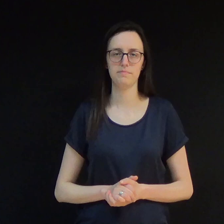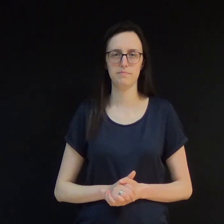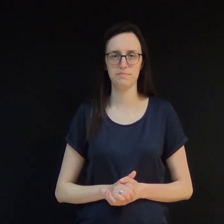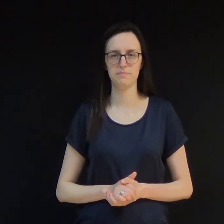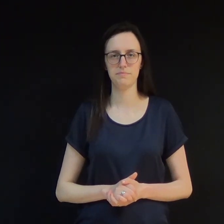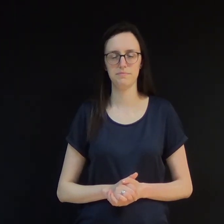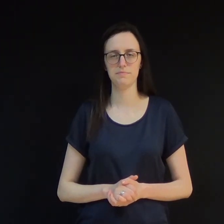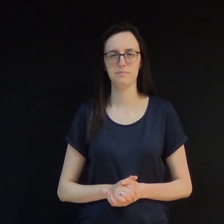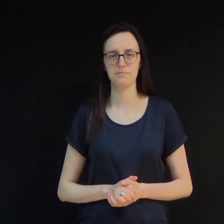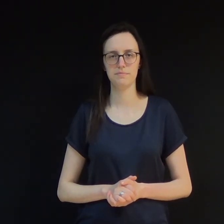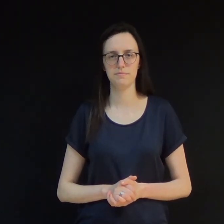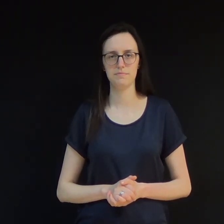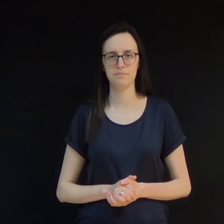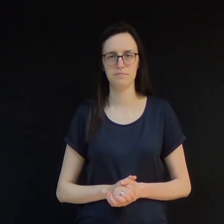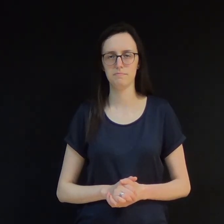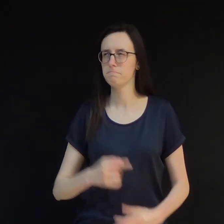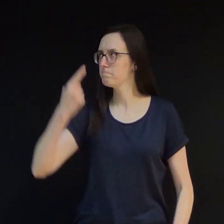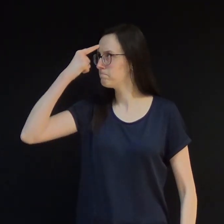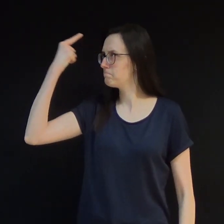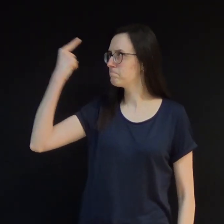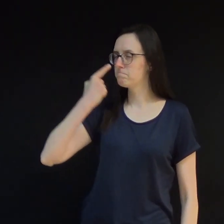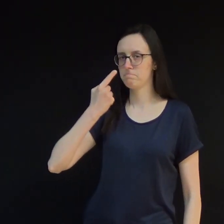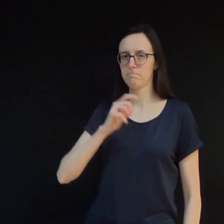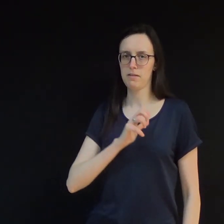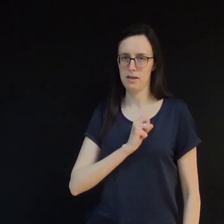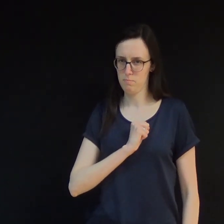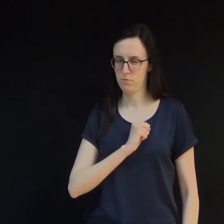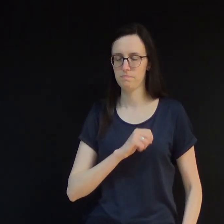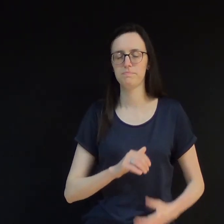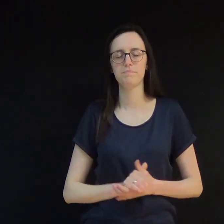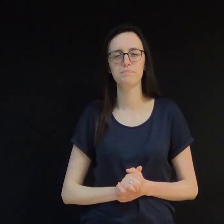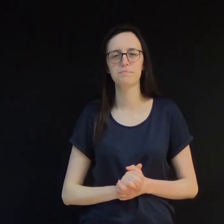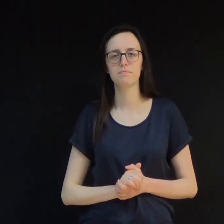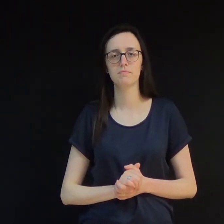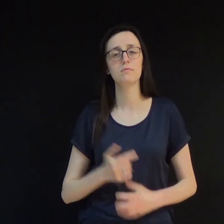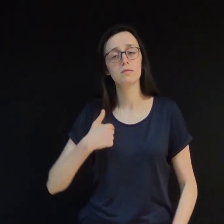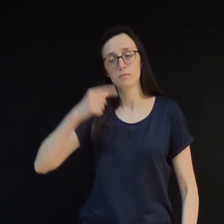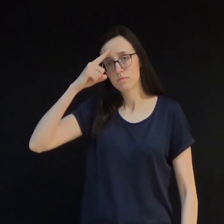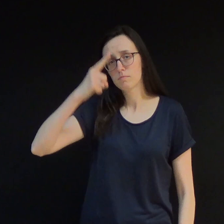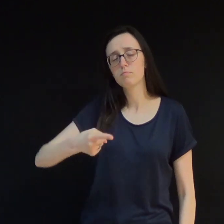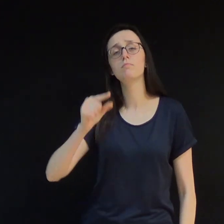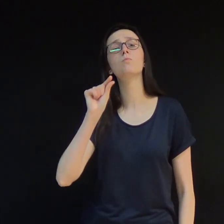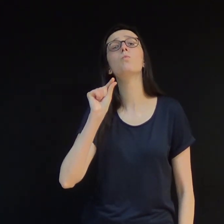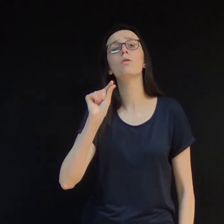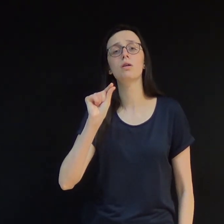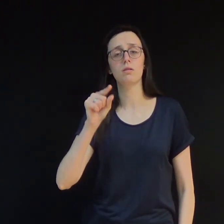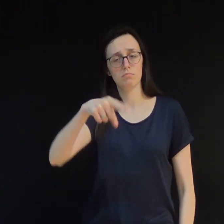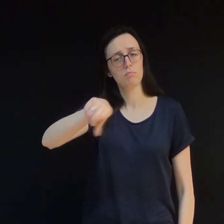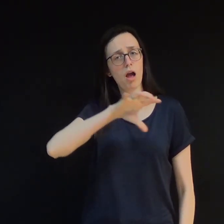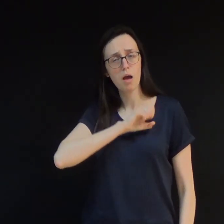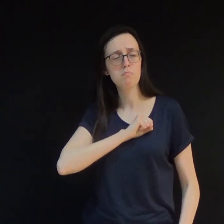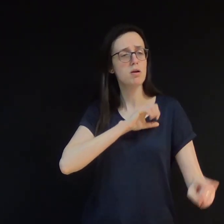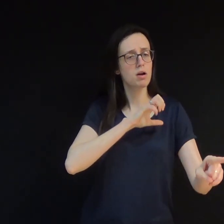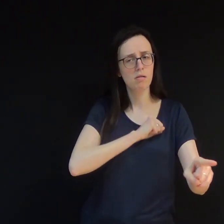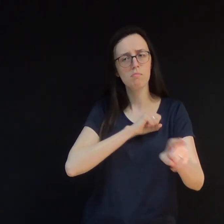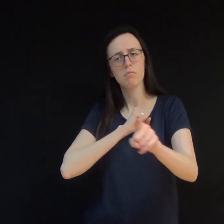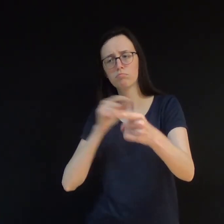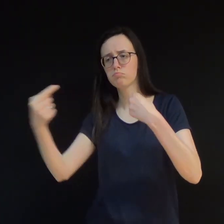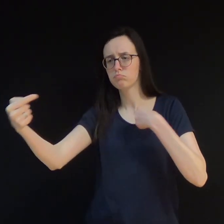um mandamento de amor o meu mandamento é este que vos ameis uns aos outros assim como